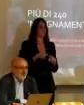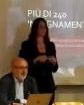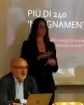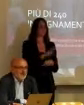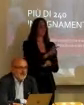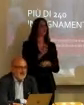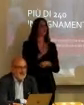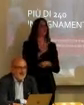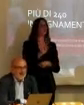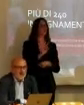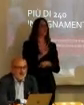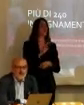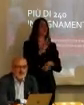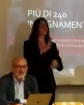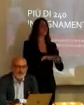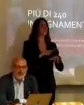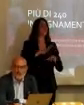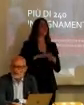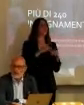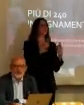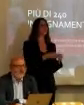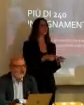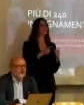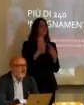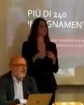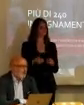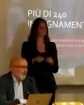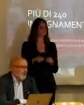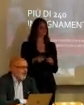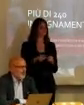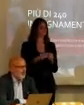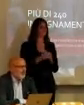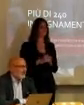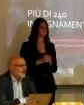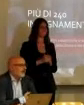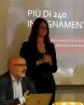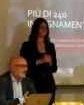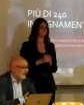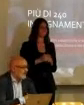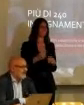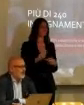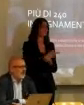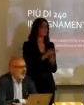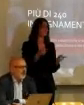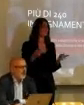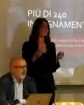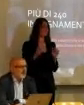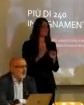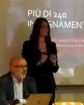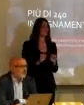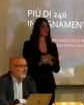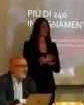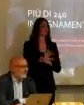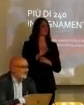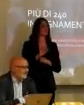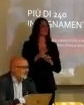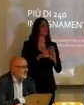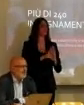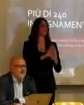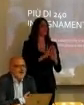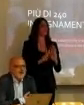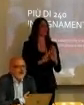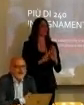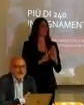240 insegnamenti che sono quelli che andranno erogati. Voi poi sceglierete il curriculum che vi interessa di